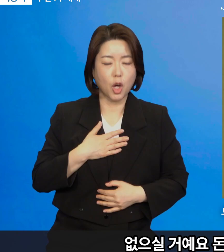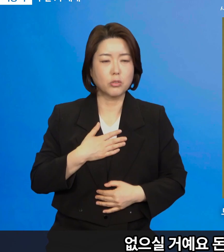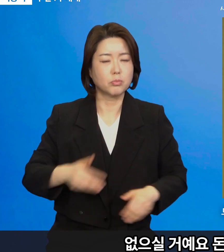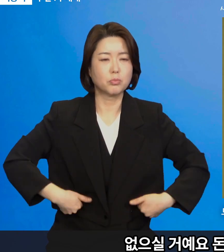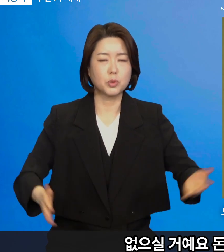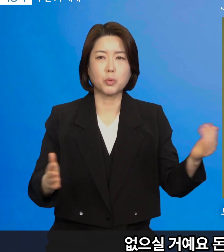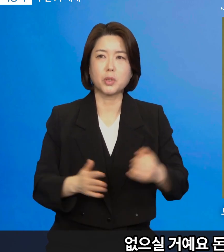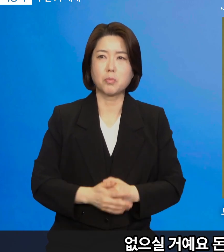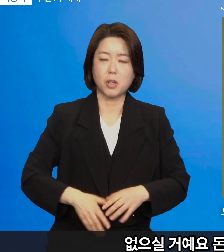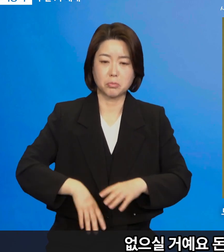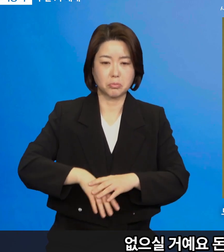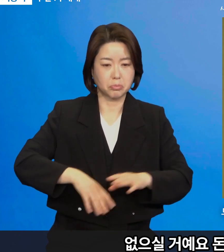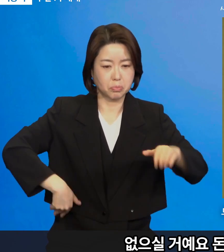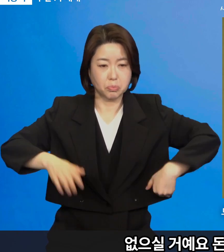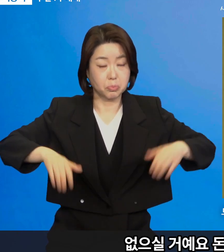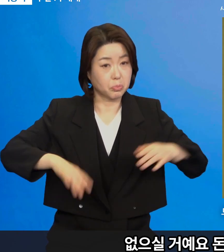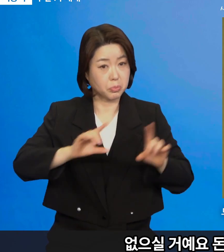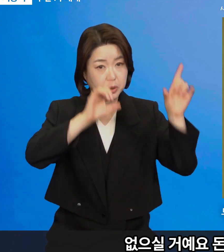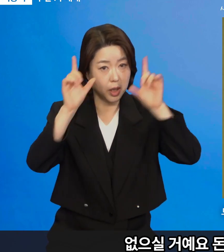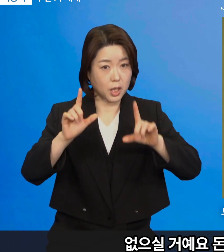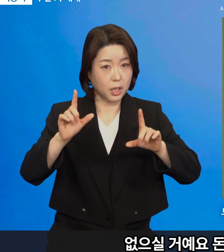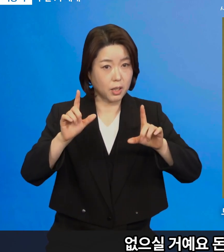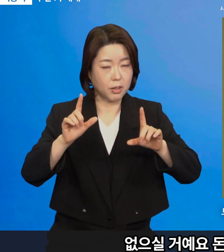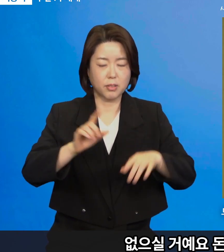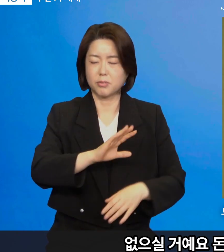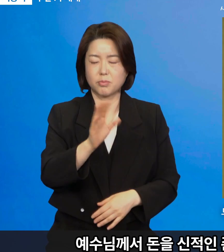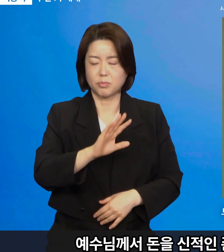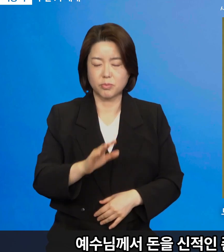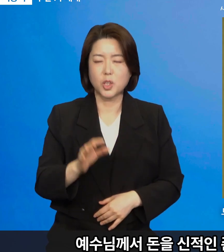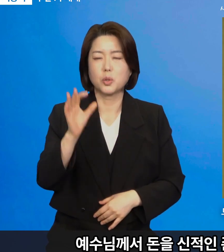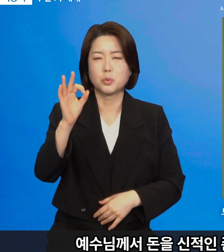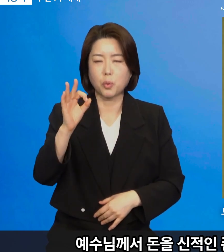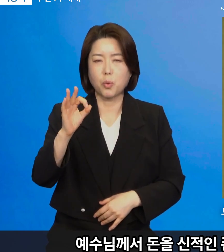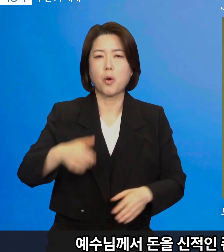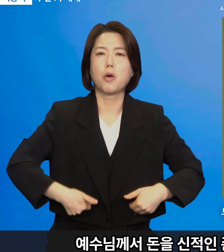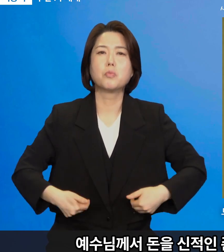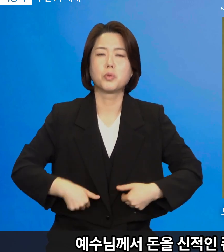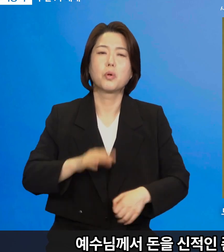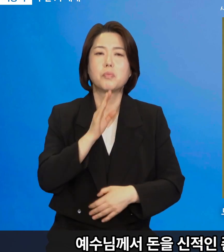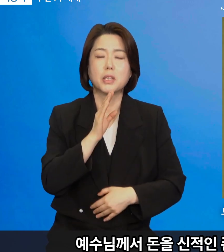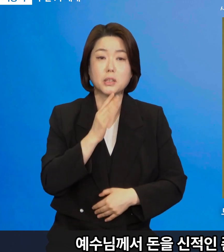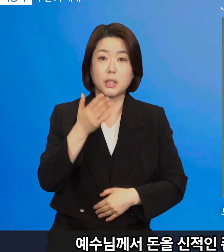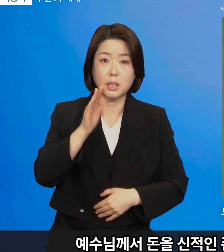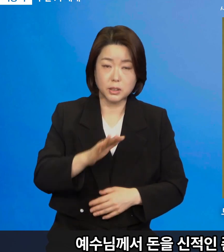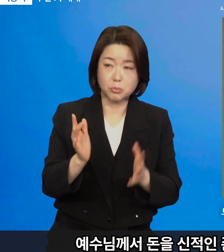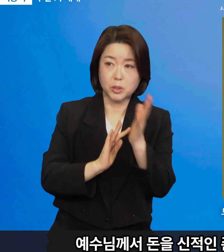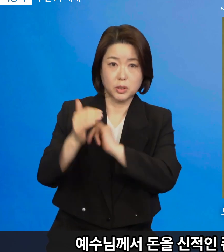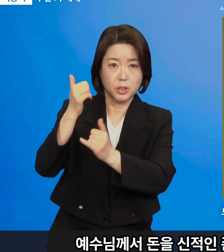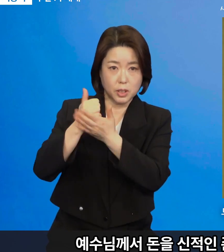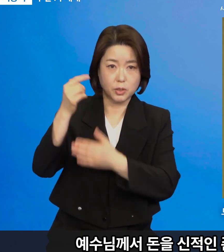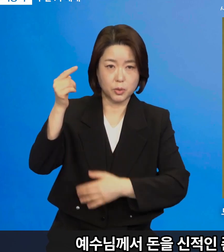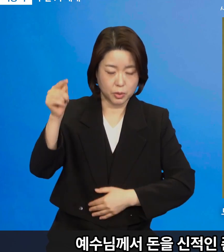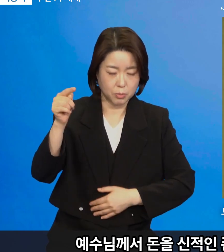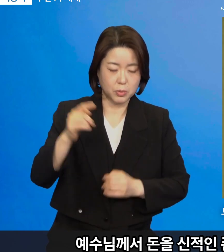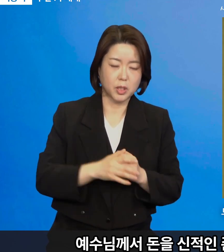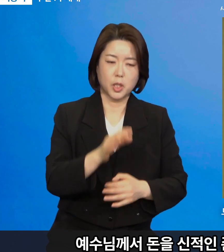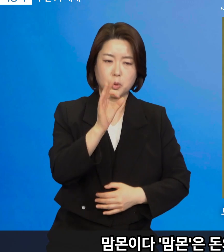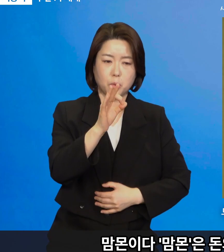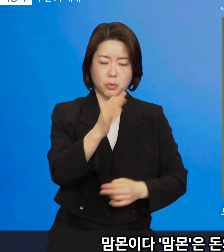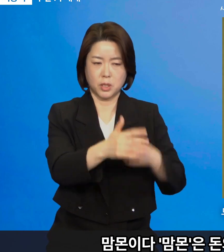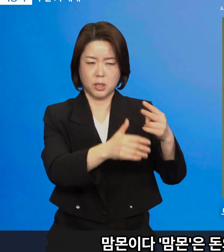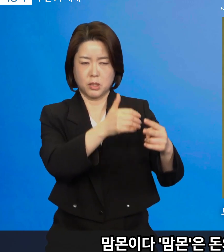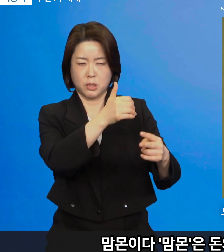들어보세요. 없으실 거예요. 돈은 힘이 있습니다. 예수님께서 돈을 신적인 존재라고 얘기를